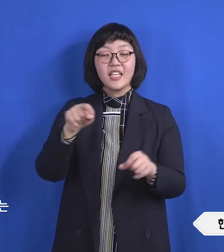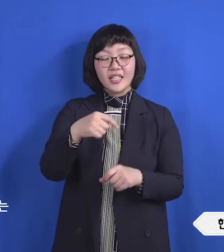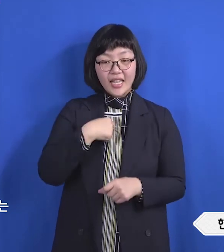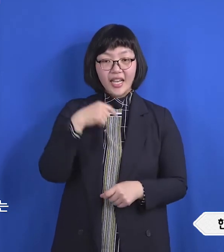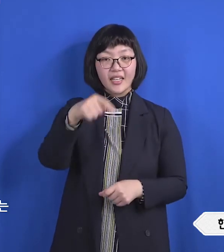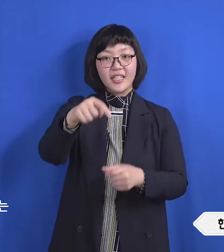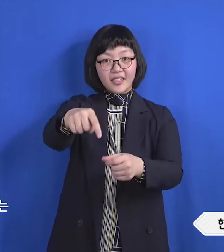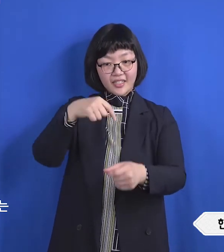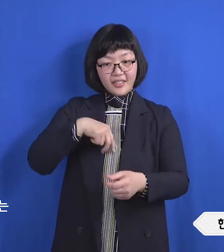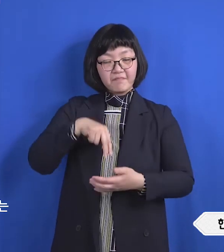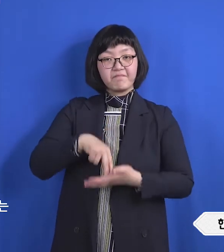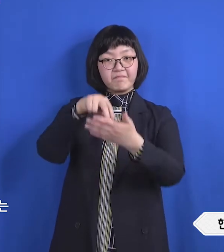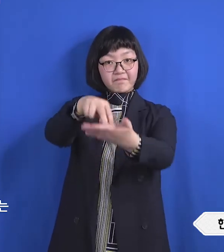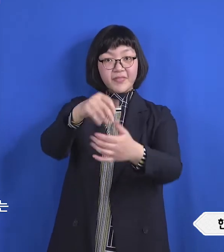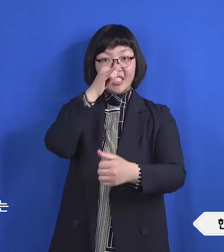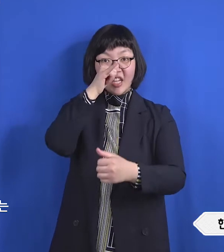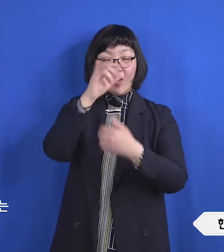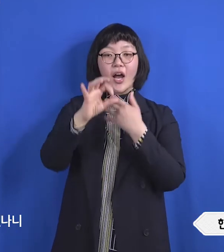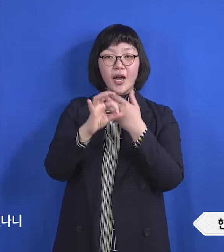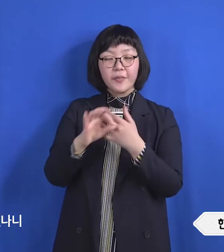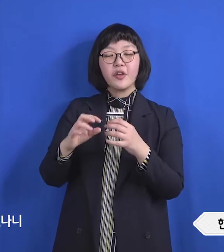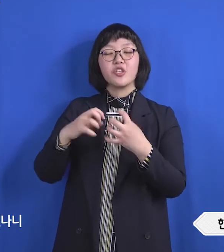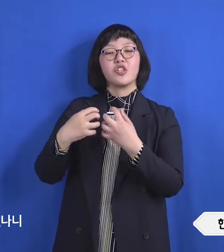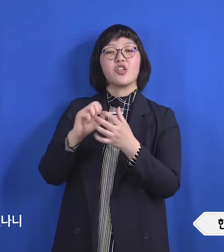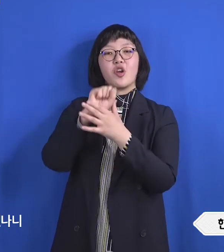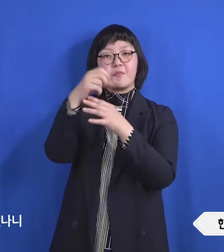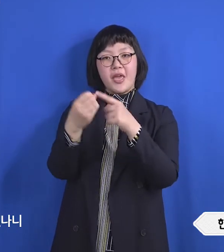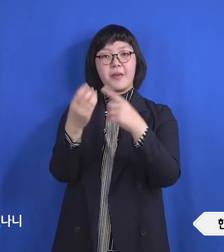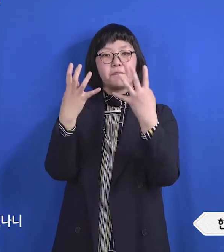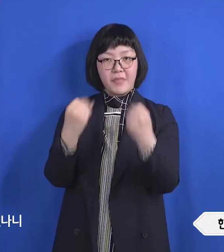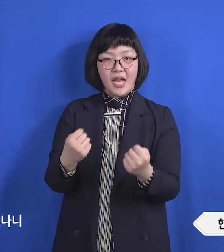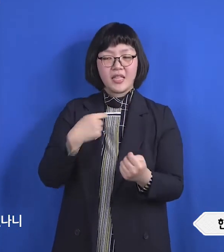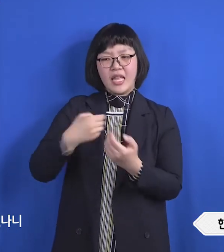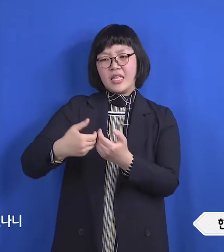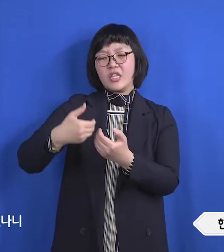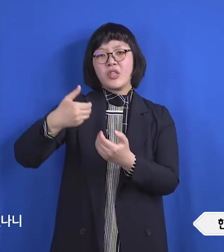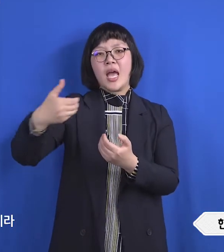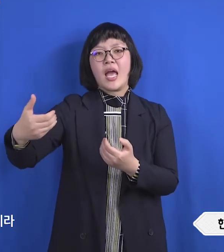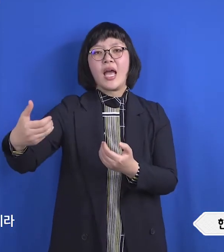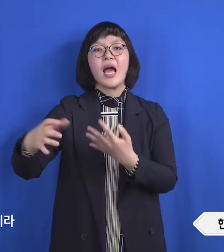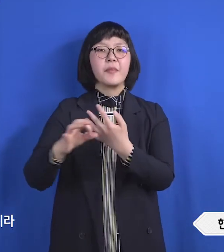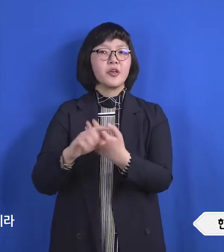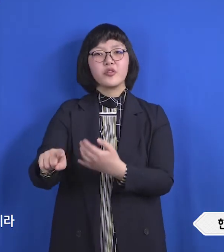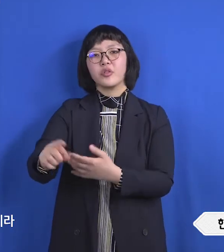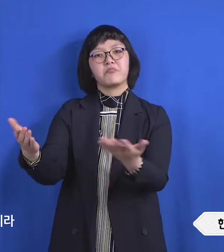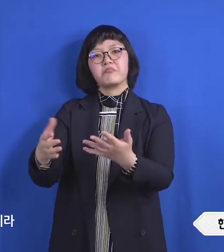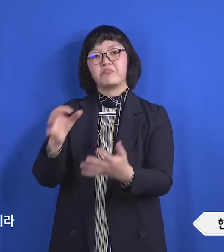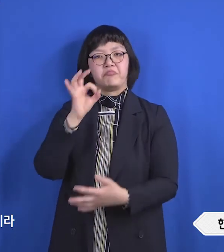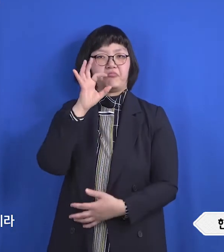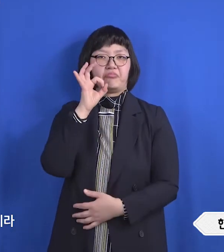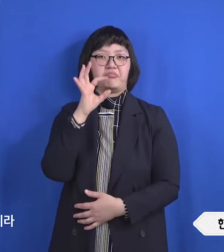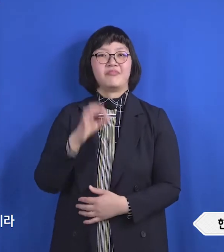내가 그 안에 있으면 사람이 열매를 많이 맺나니 나를 떠나서는 너희가 아무것도 할 수 없습니다.